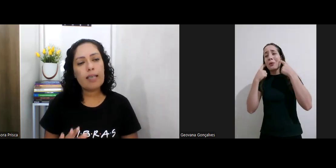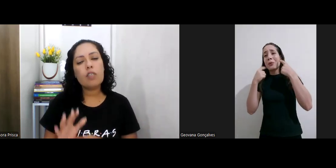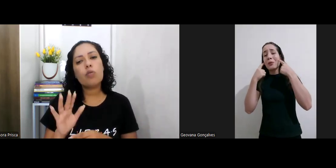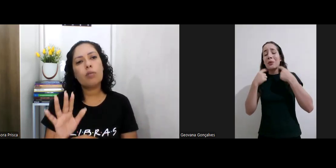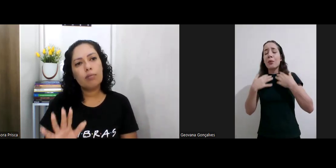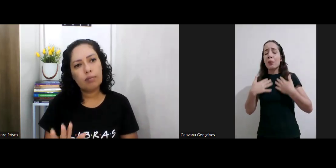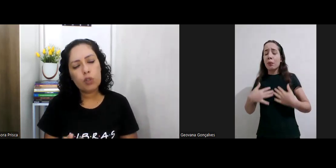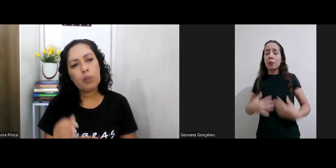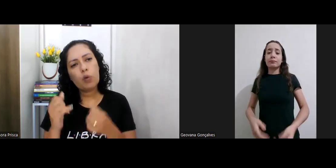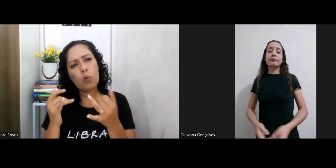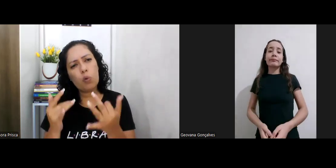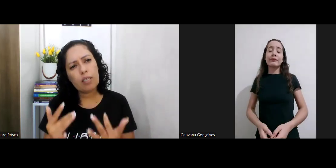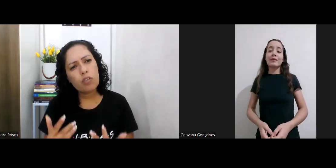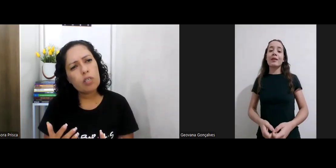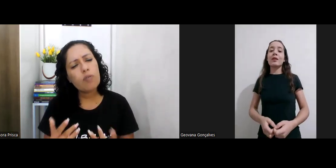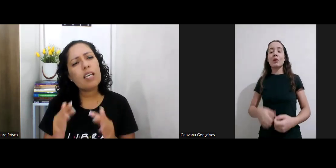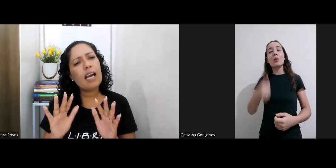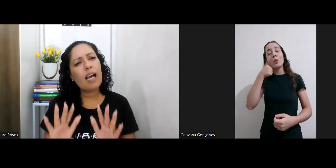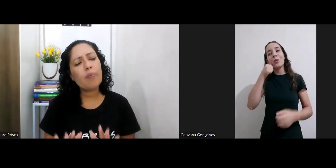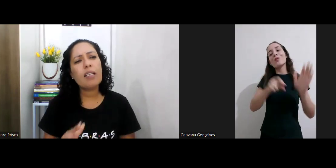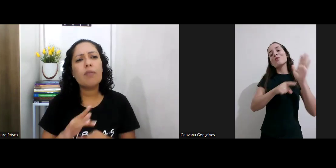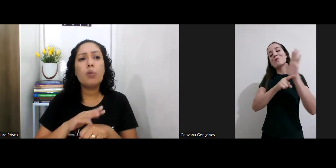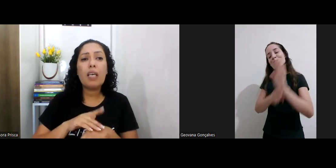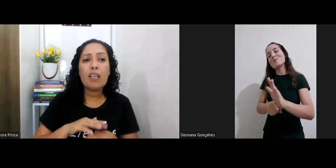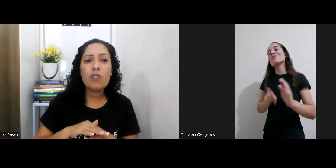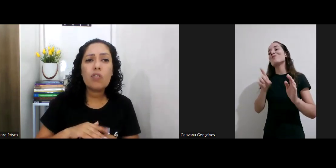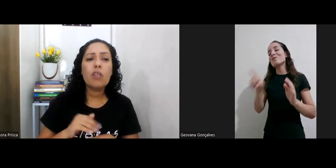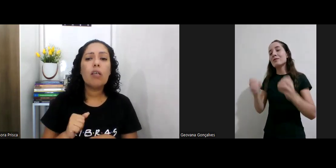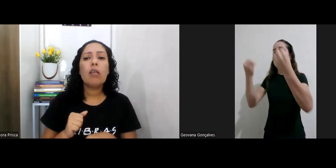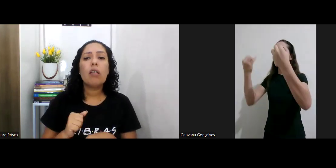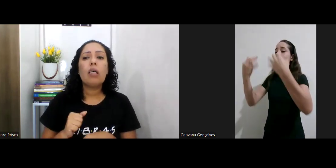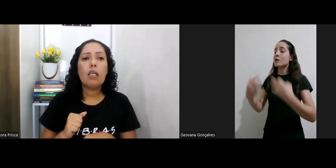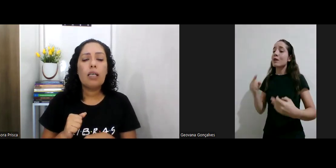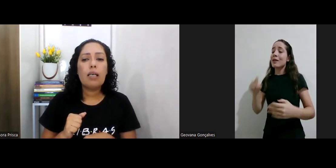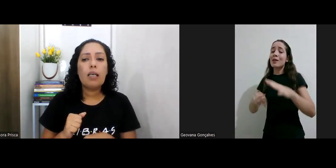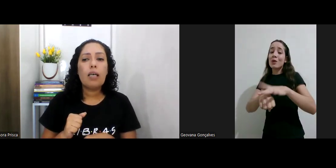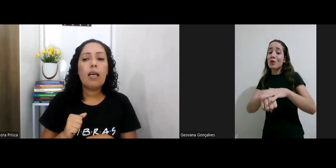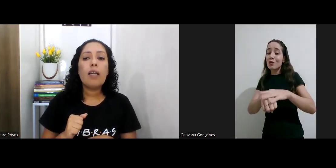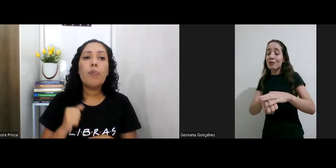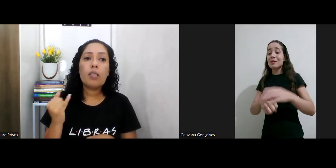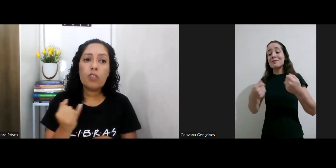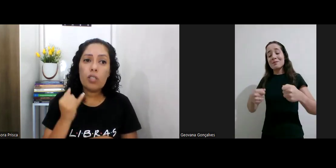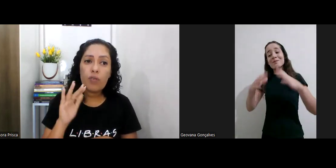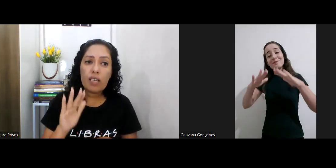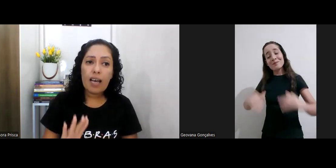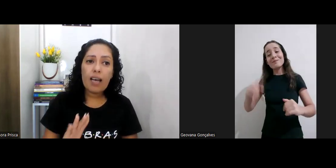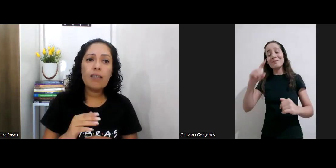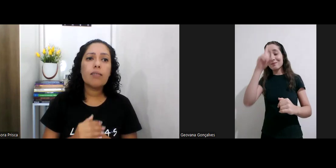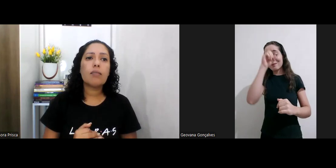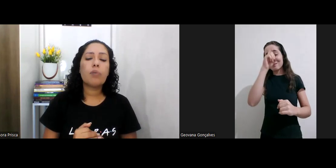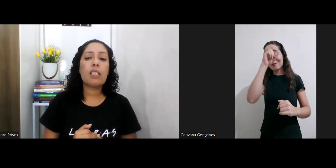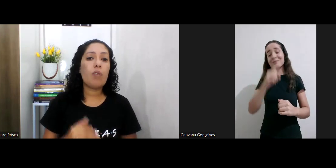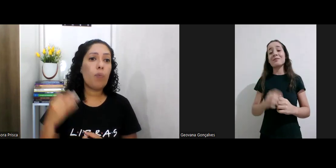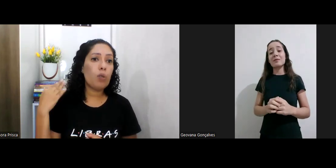aluna foi lá e ajudou. Explicou que ele tinha que ficar, porque ele estava doente. Era importante ele